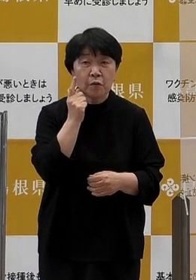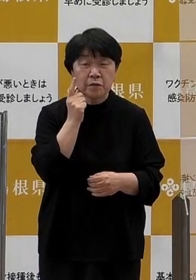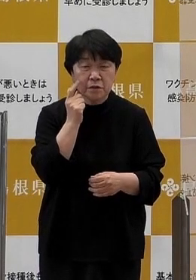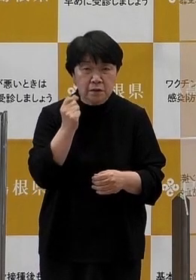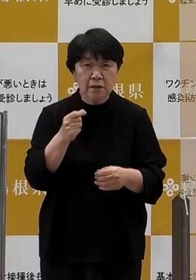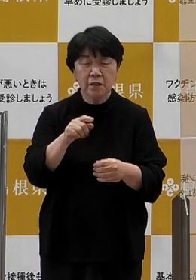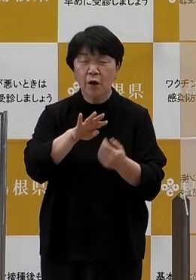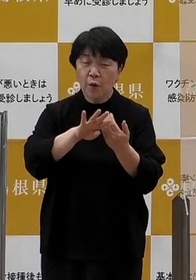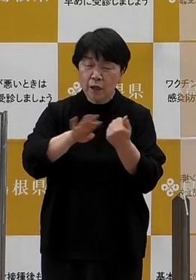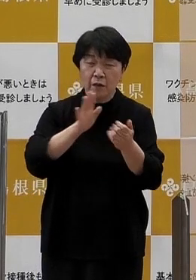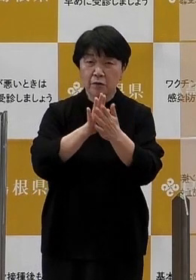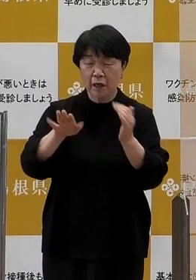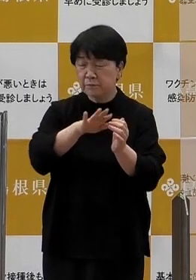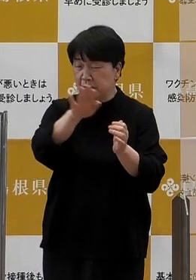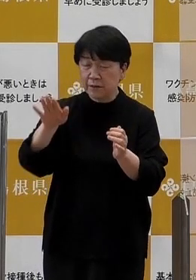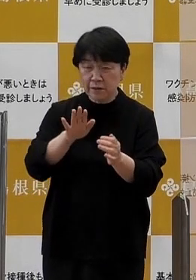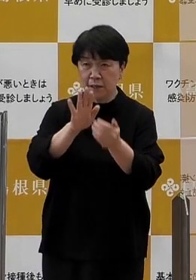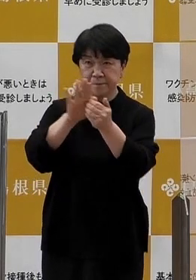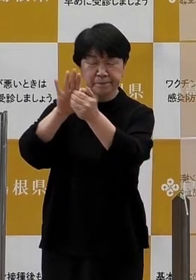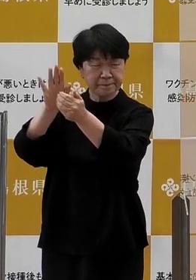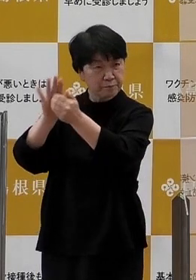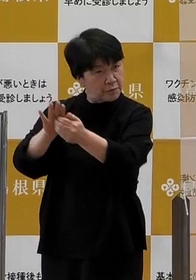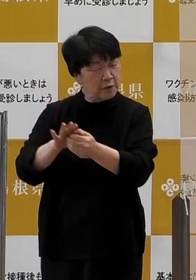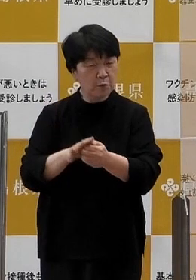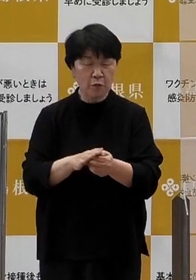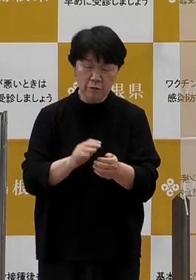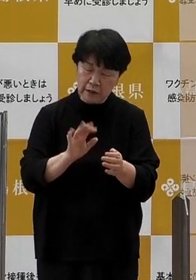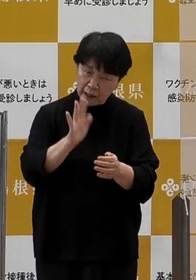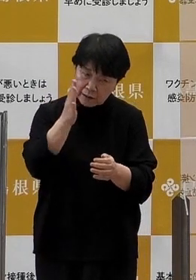と、あと経済的なマイナスが大きい